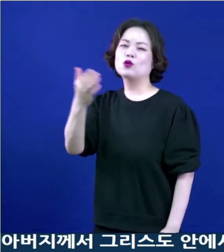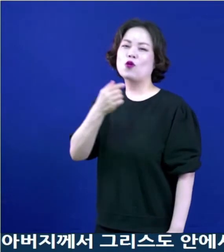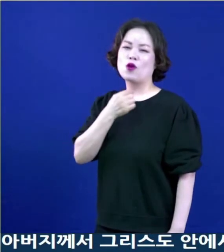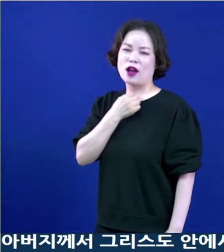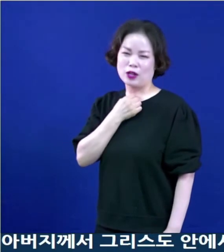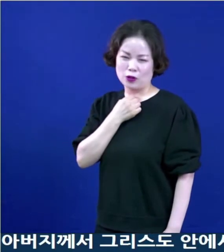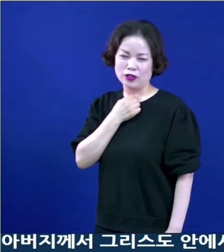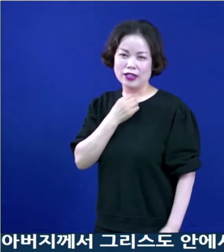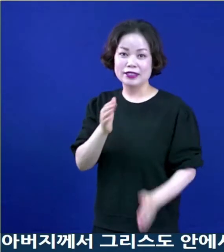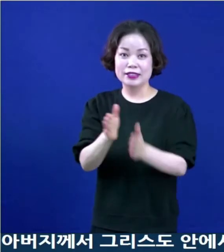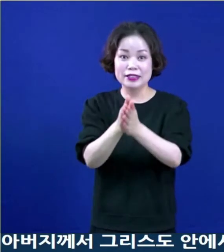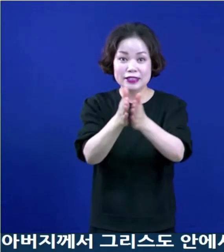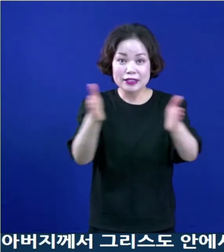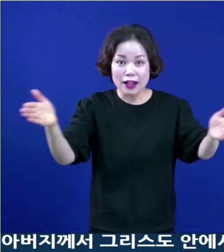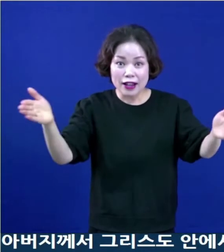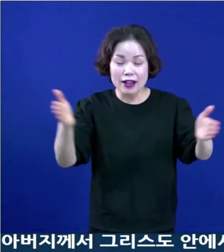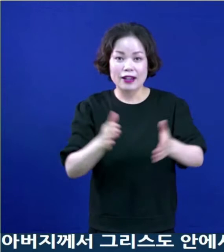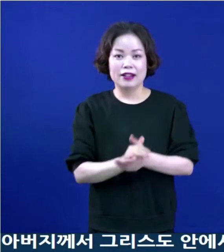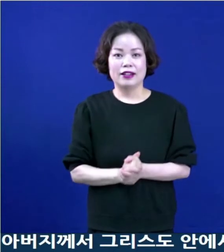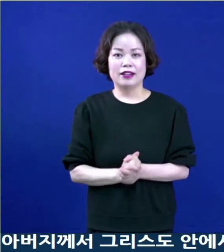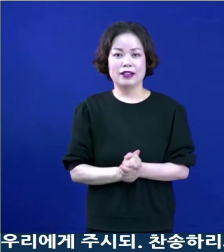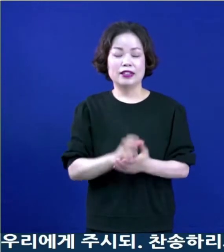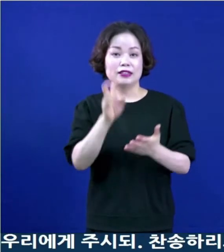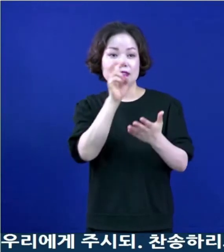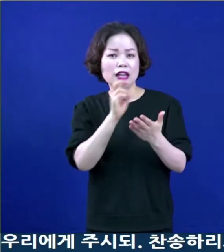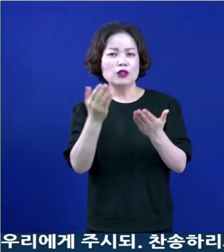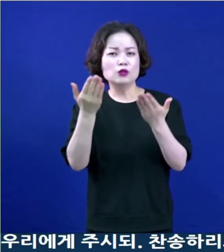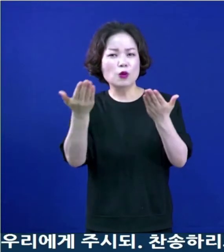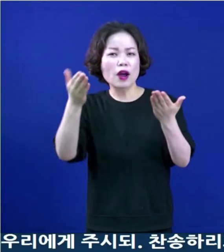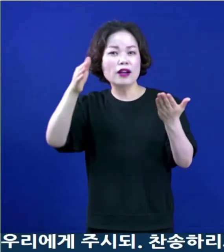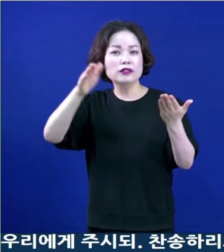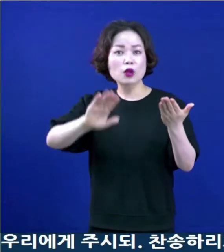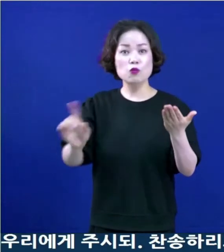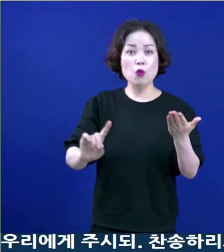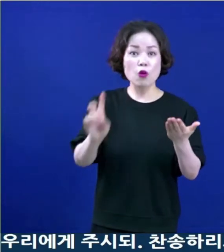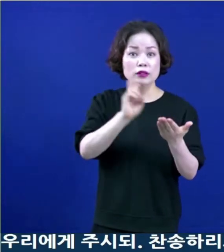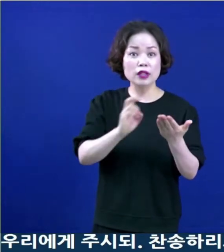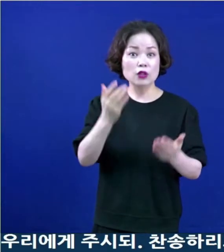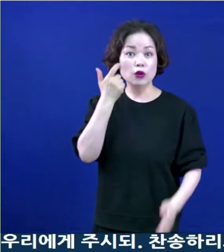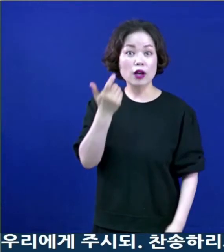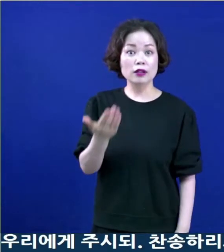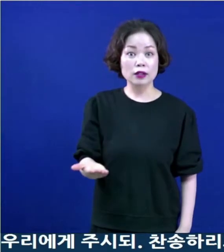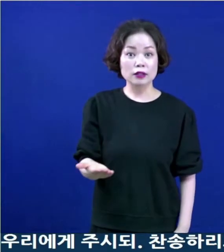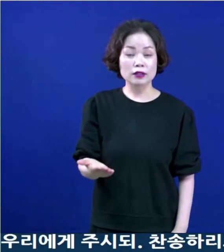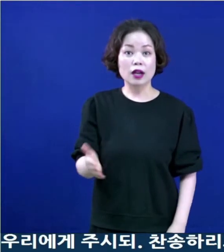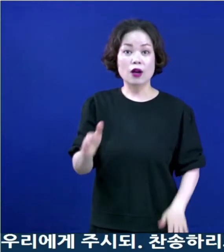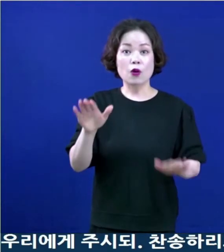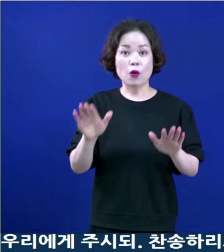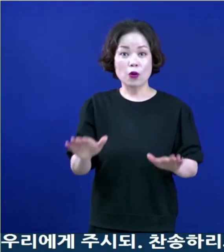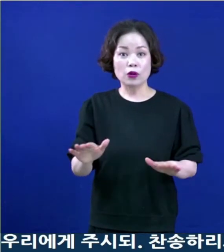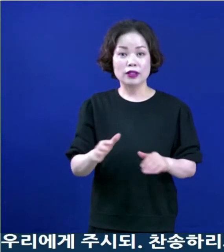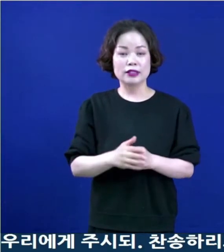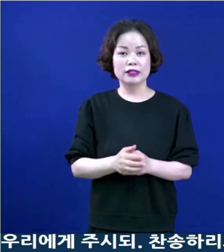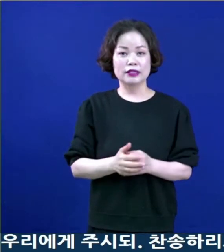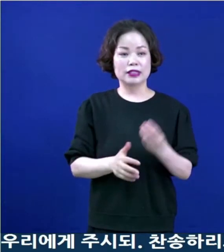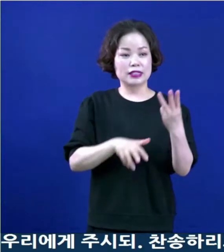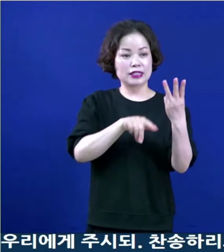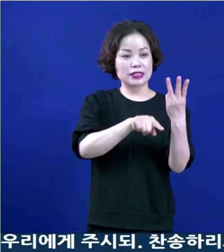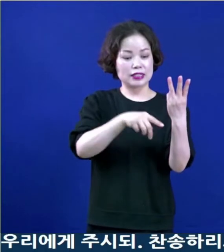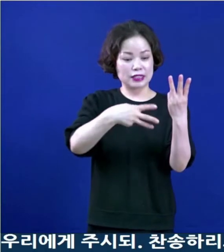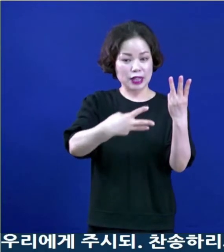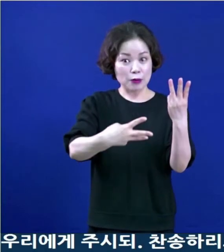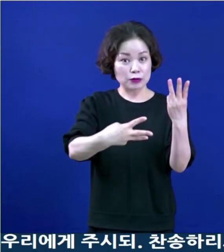이렇게 시작이 된다는 겁니다. 근데 찬송을 하는데 무엇을 찬송하느냐? 오늘 3절 내용이